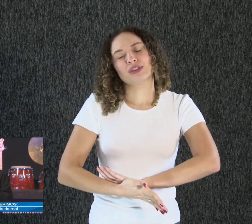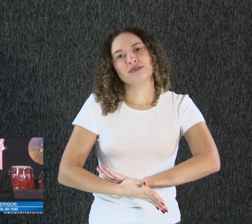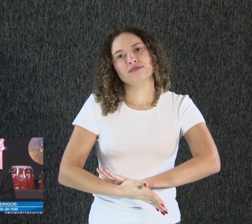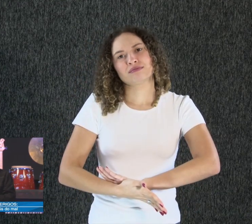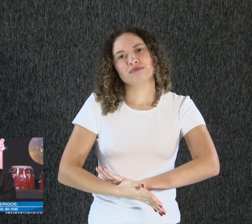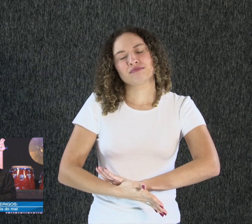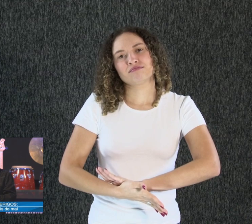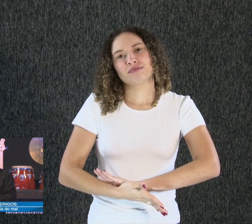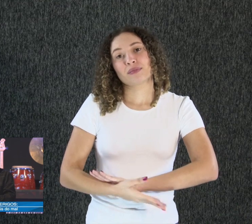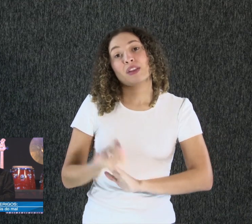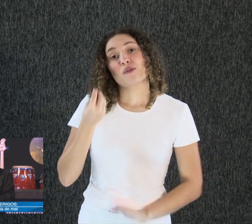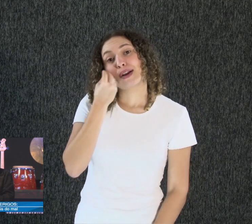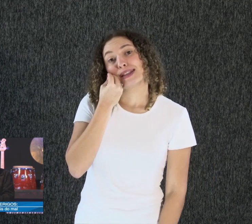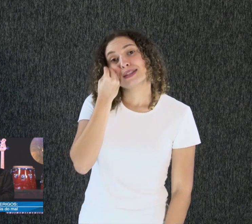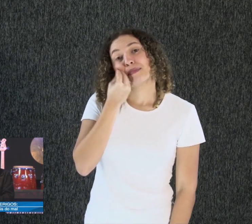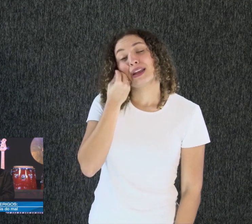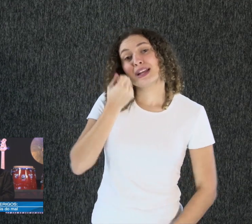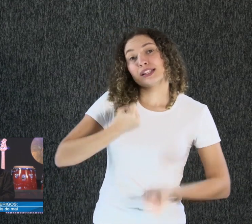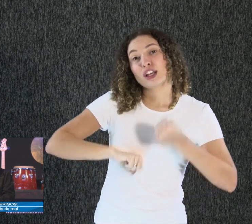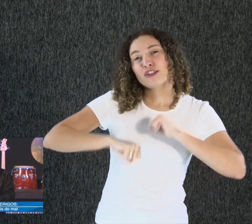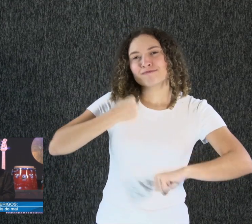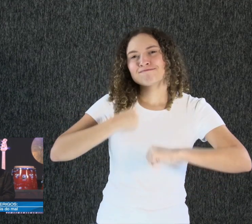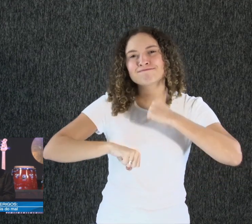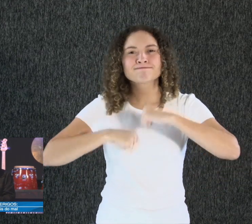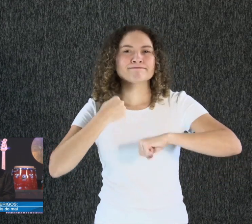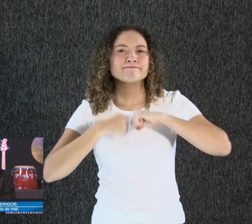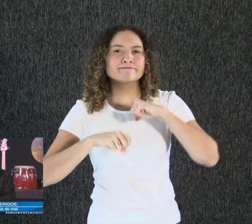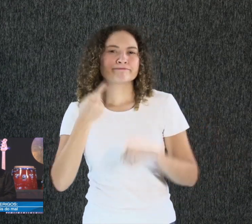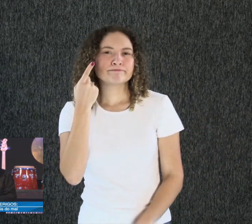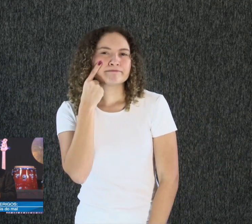que essa foi a experiência que o salmista